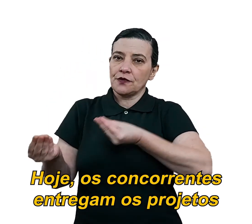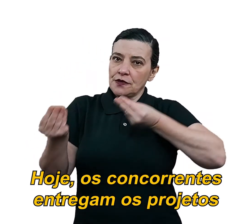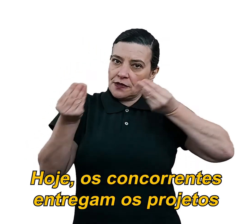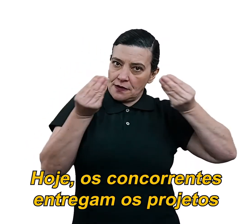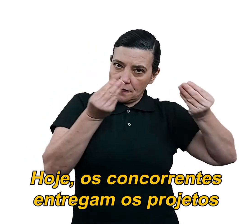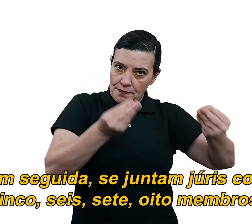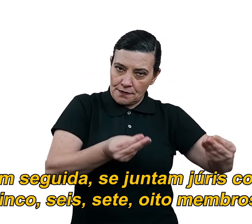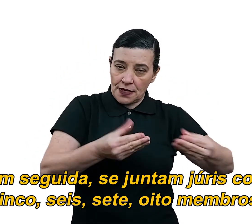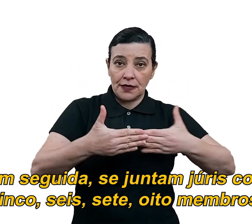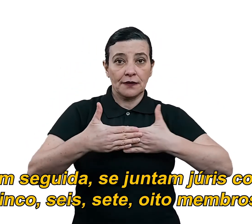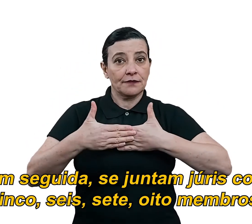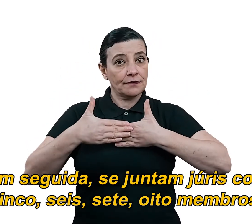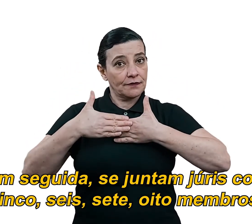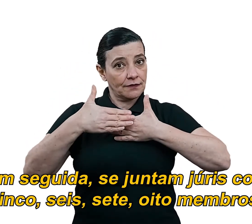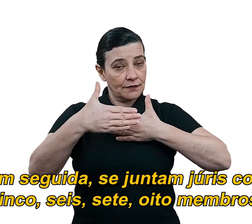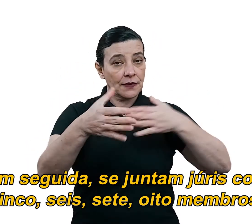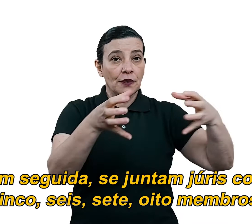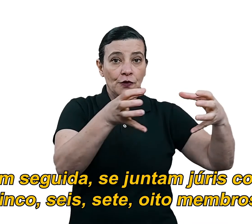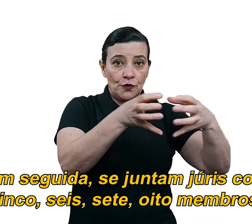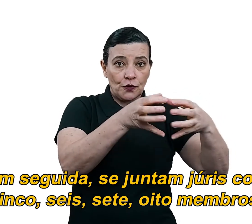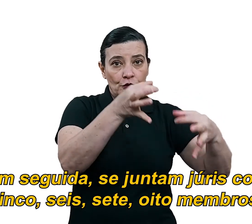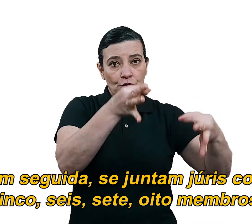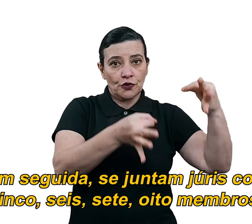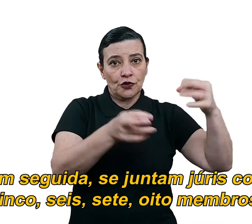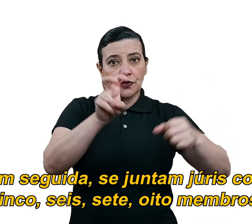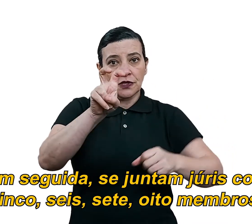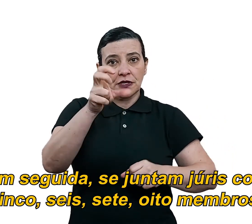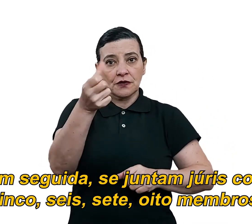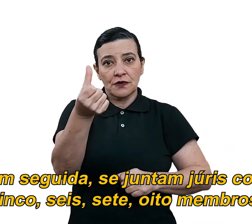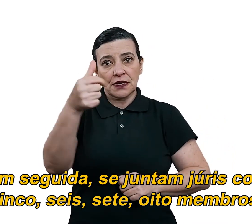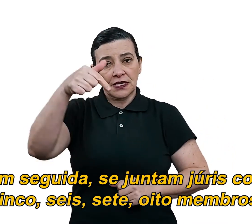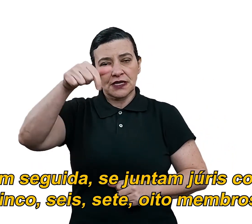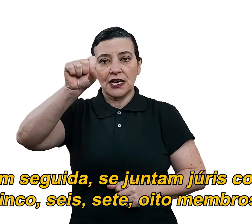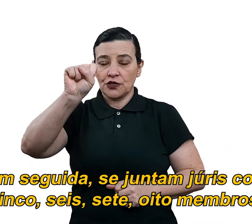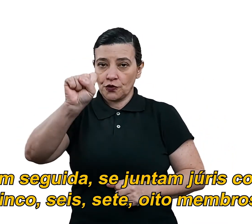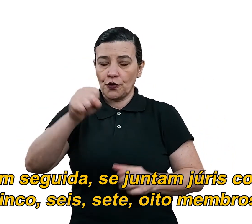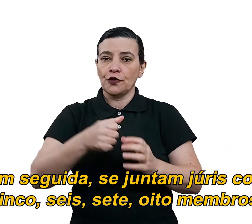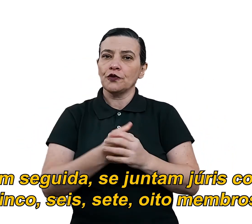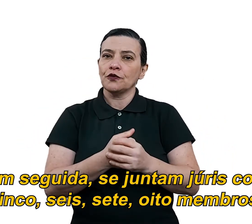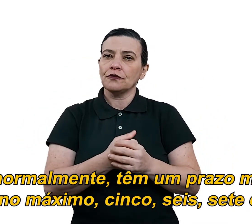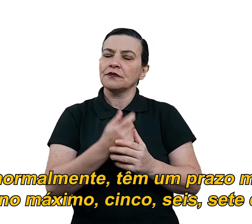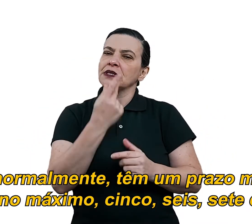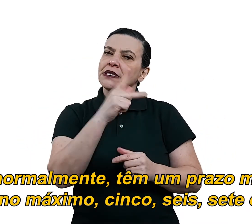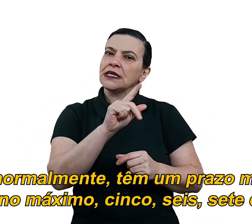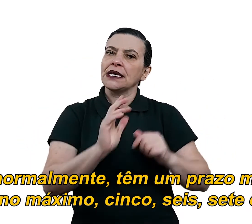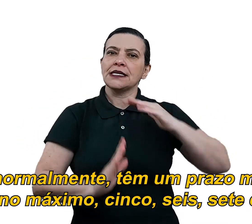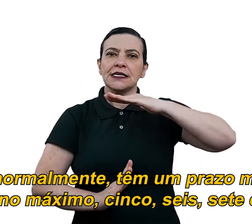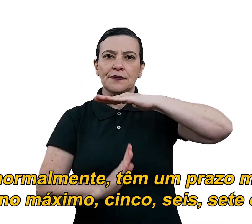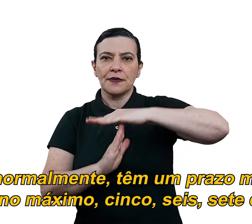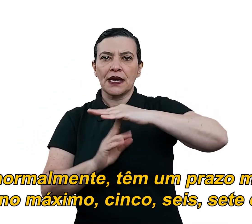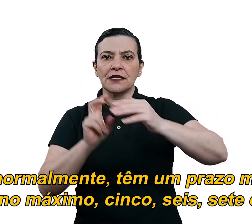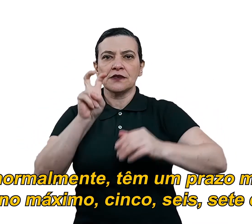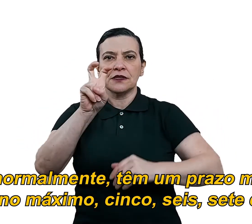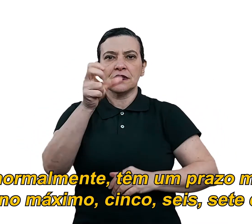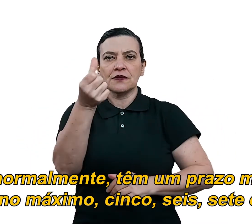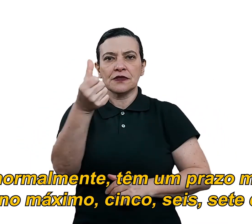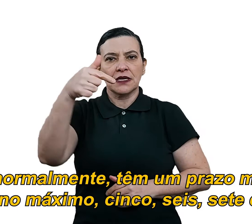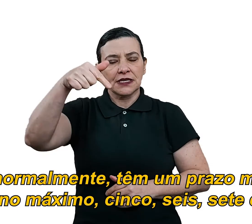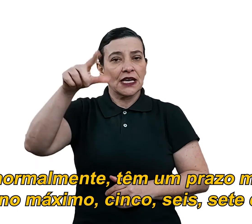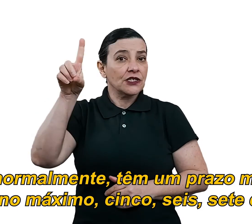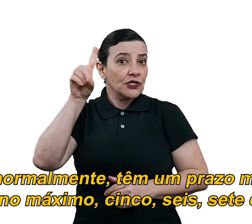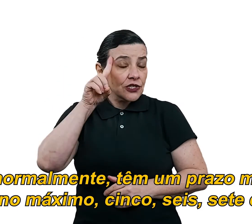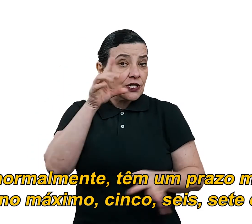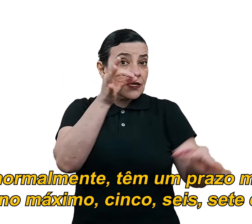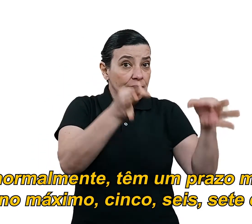entregam os projetos, em seguida, se junta o júri, 5, 6, 7, 8 membros, tá certo? Eles normalmente têm um prazo de, no